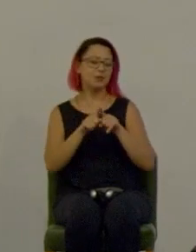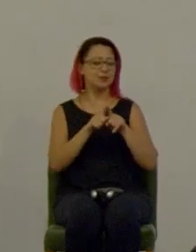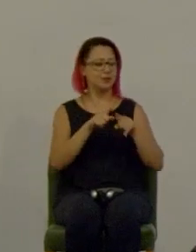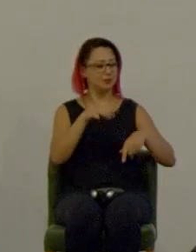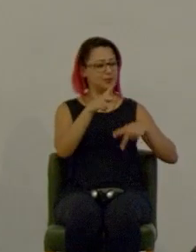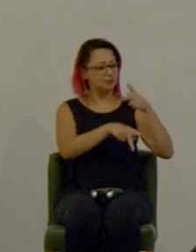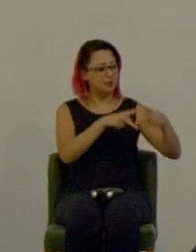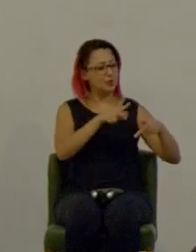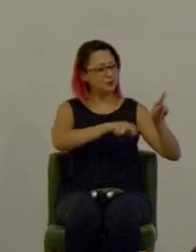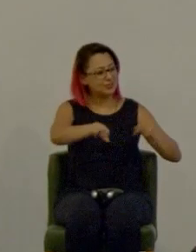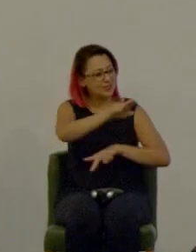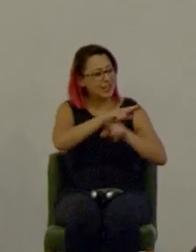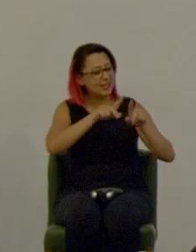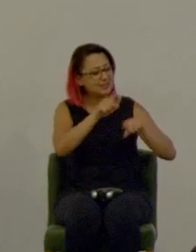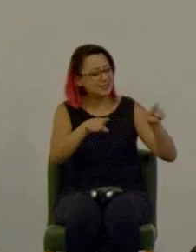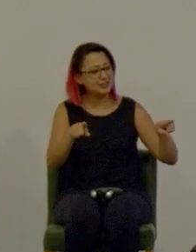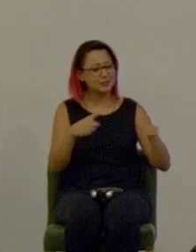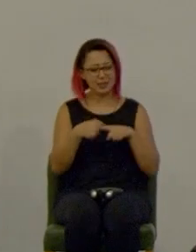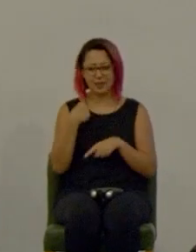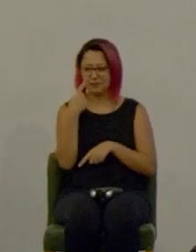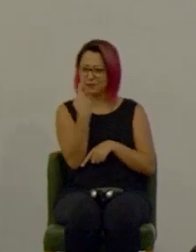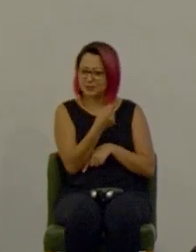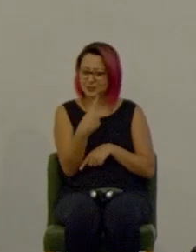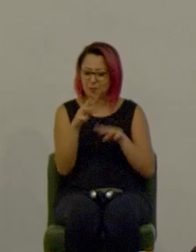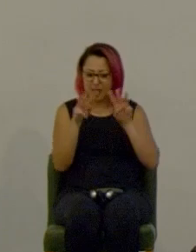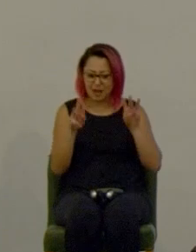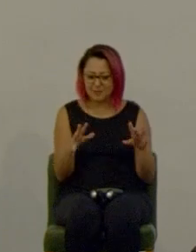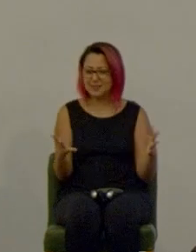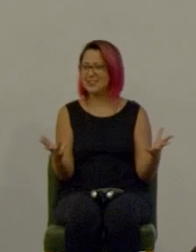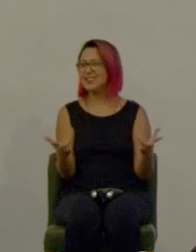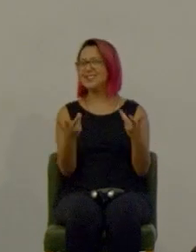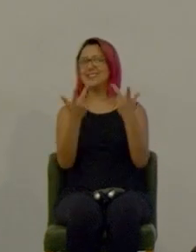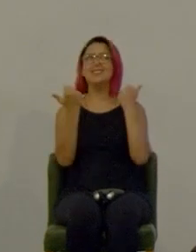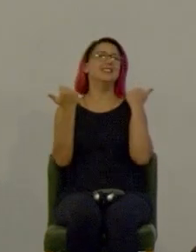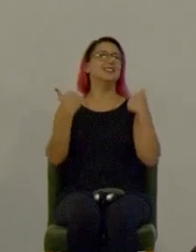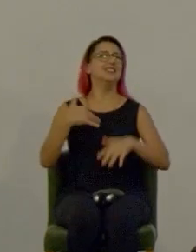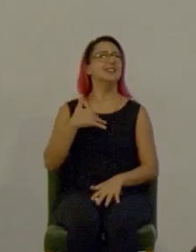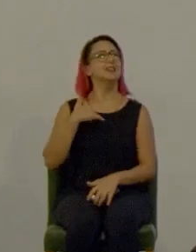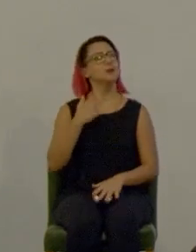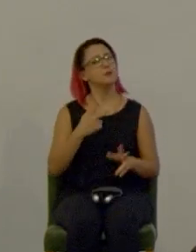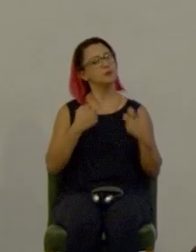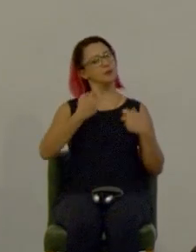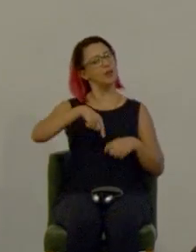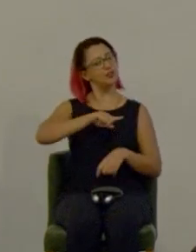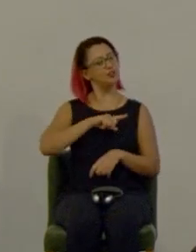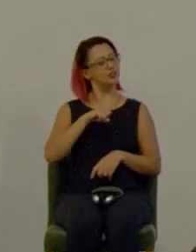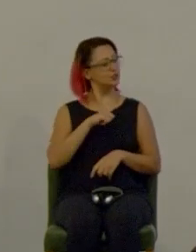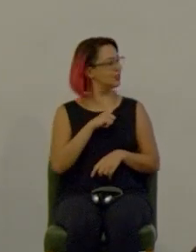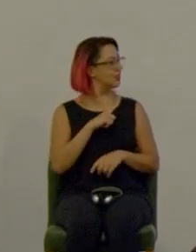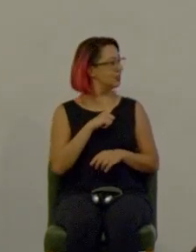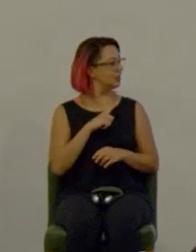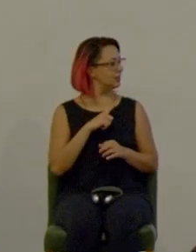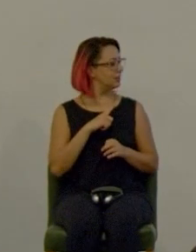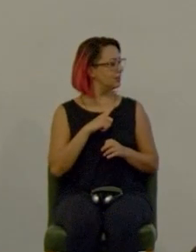outras maneiras de representação. Porque quando eu vejo os seus mapas aqui, maravilhosos, eu percebo que a gente tem eu acho que